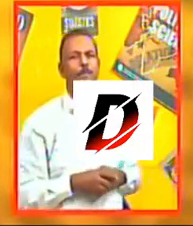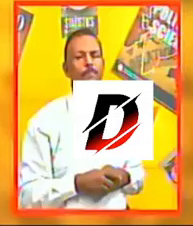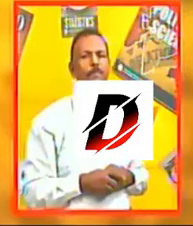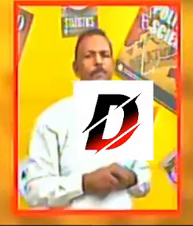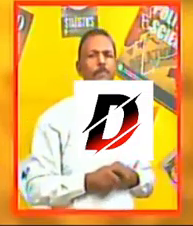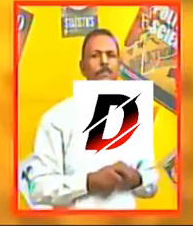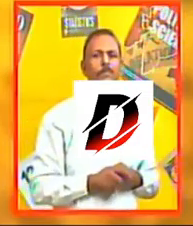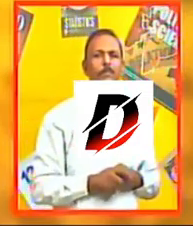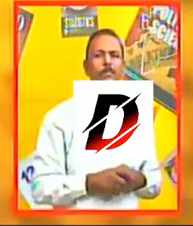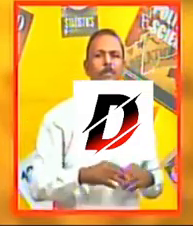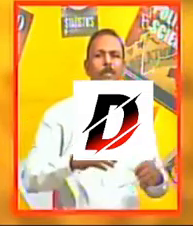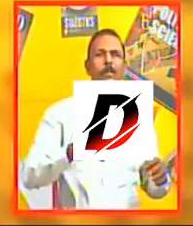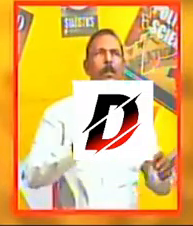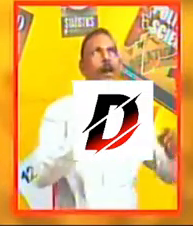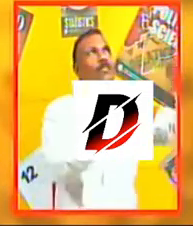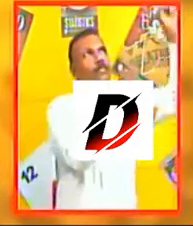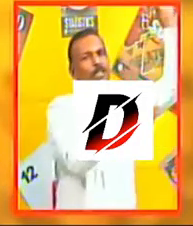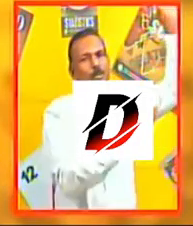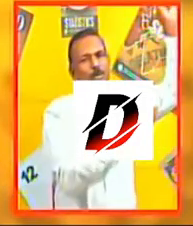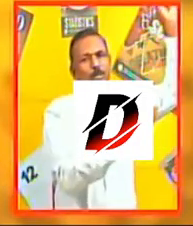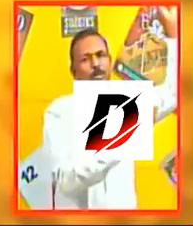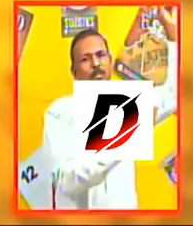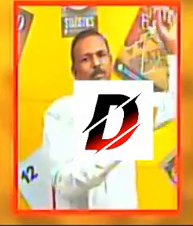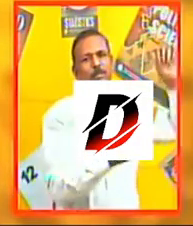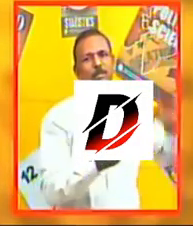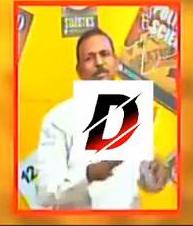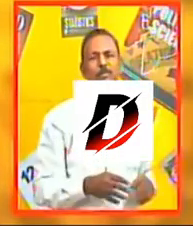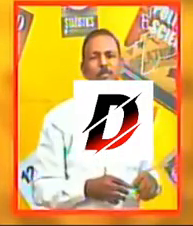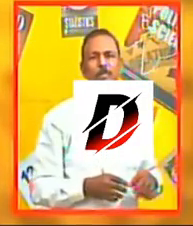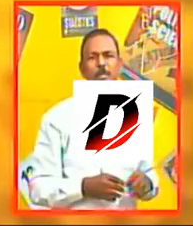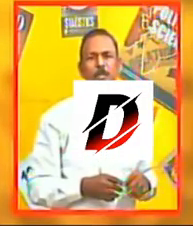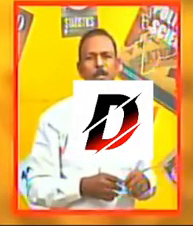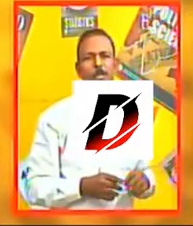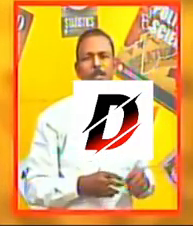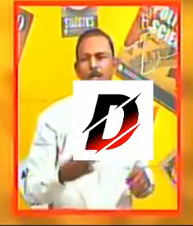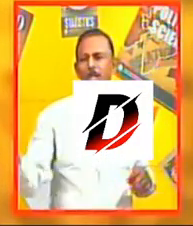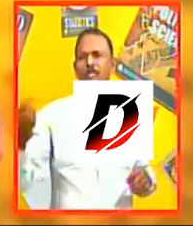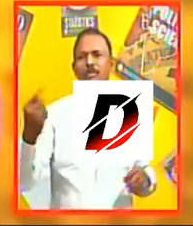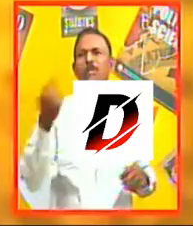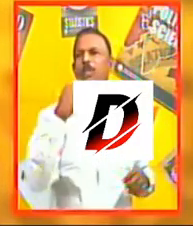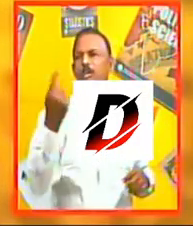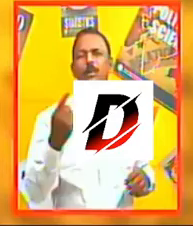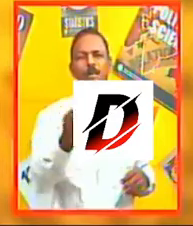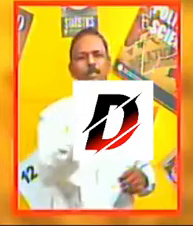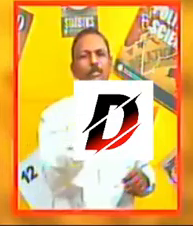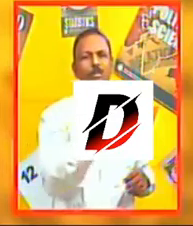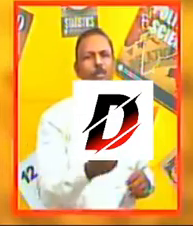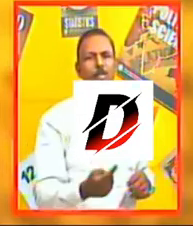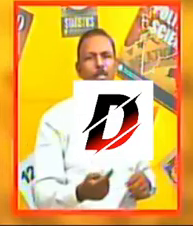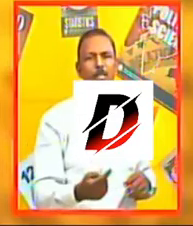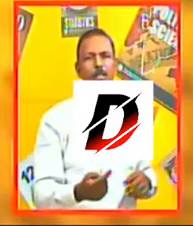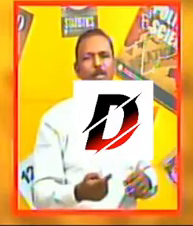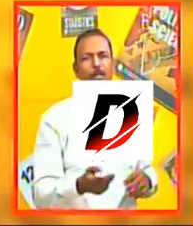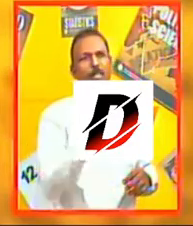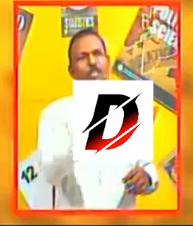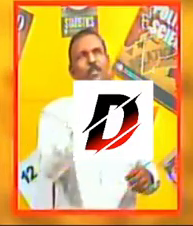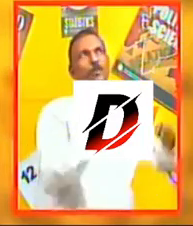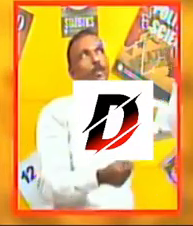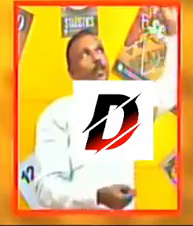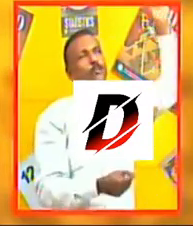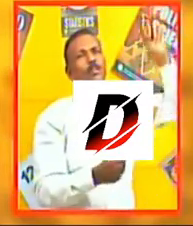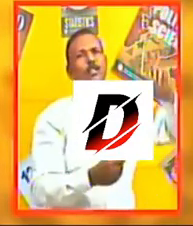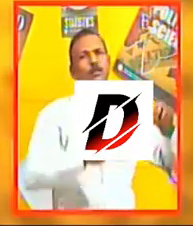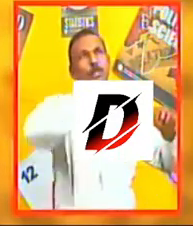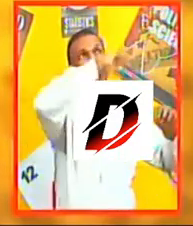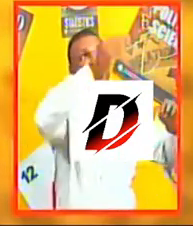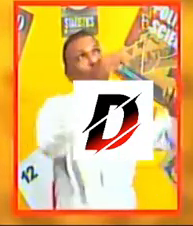தம்பி. அந்த சிகரத்துடைய உயரம் மட்டும் சரி இருக்கட்டும் தம்பி. இன்னொருத்த சொல்லுங்க பார்ப்போம், இந்த சிகரங்கள்